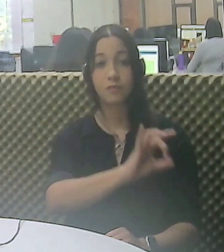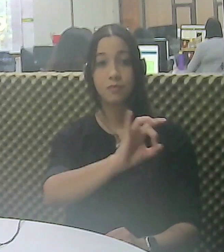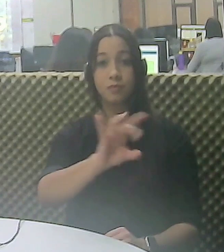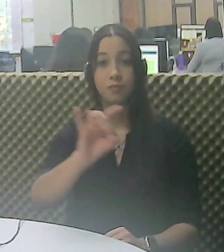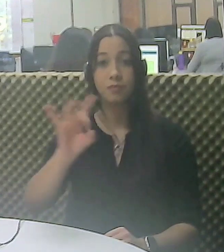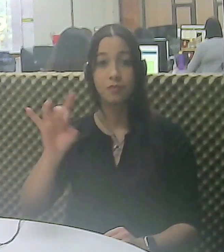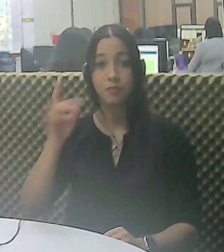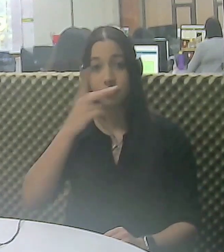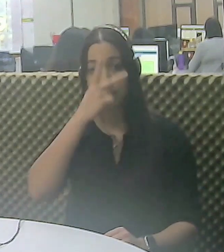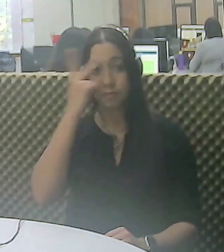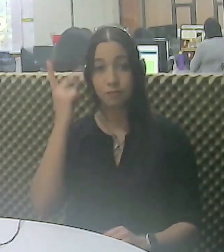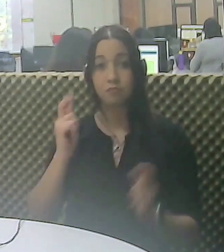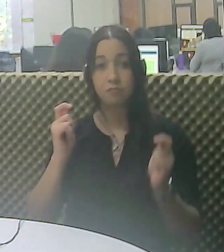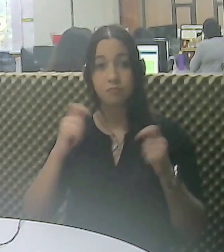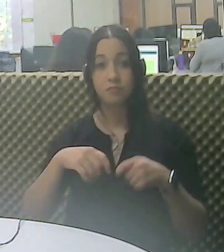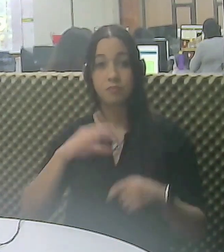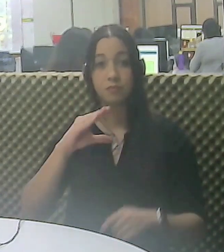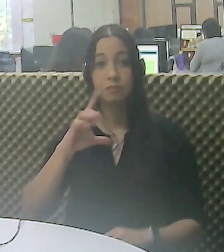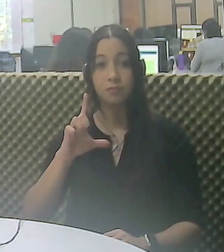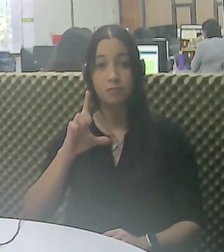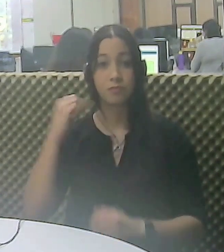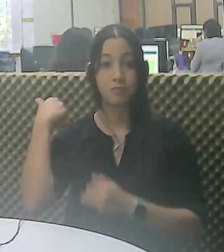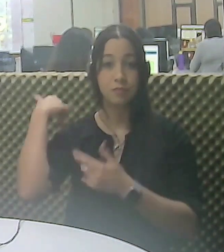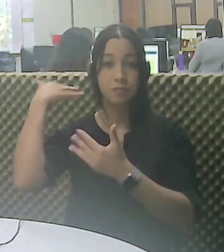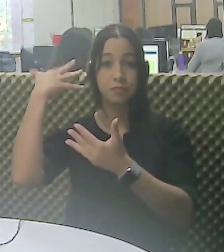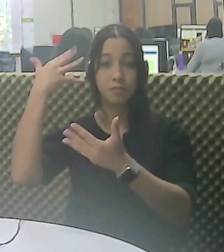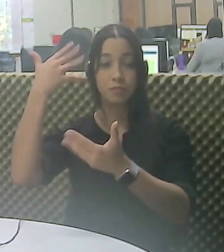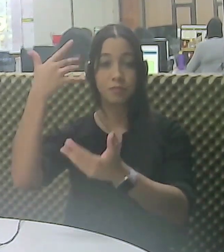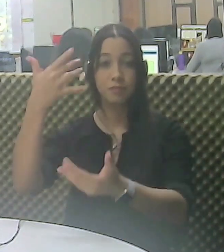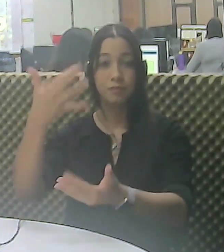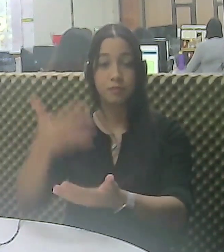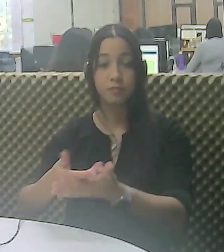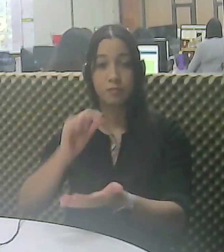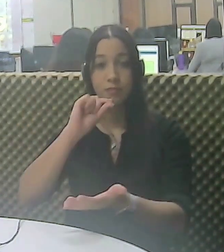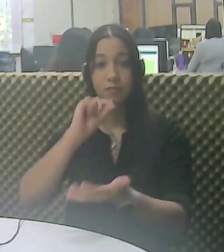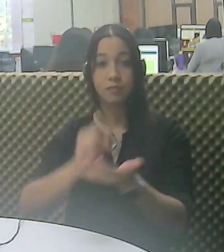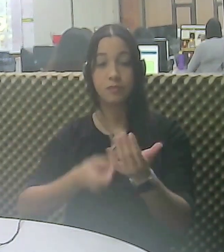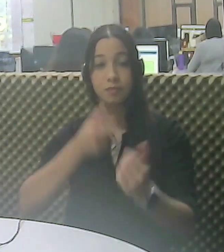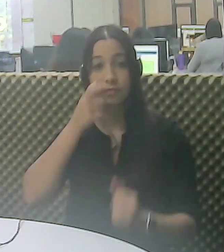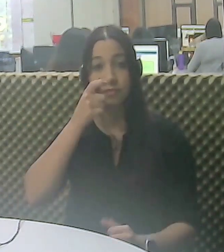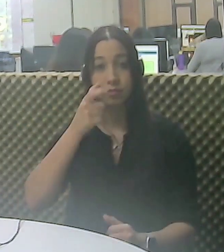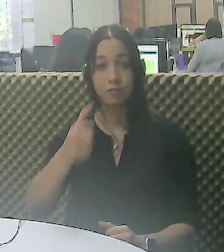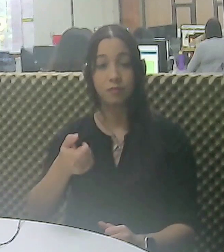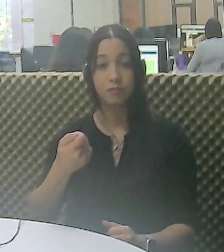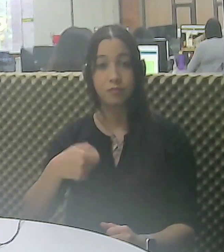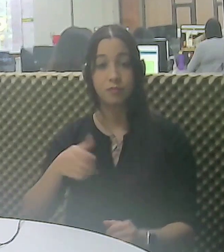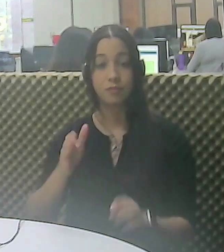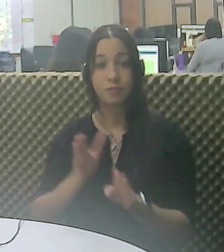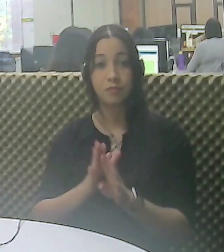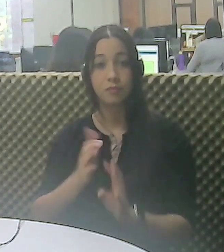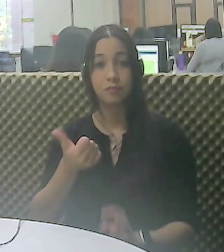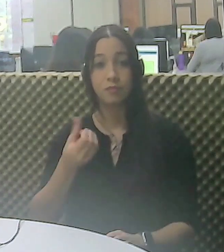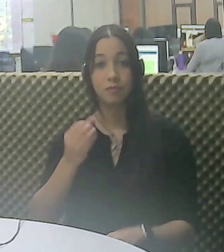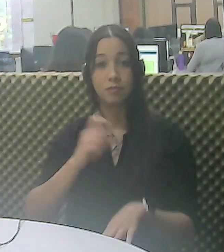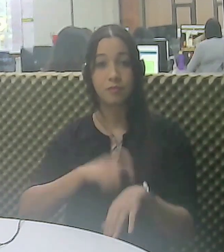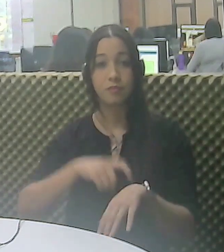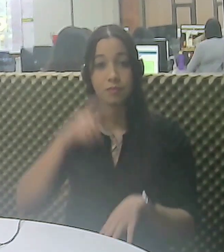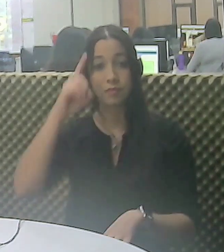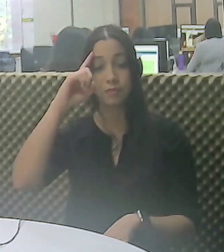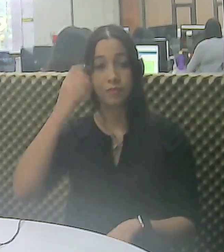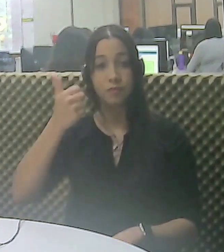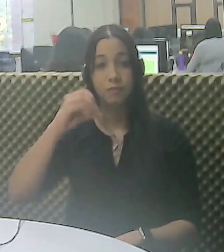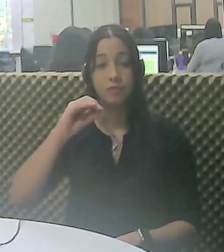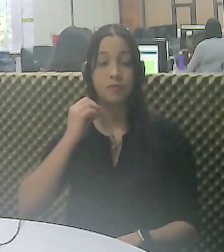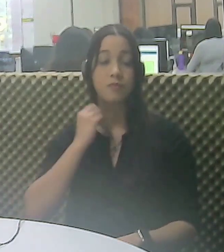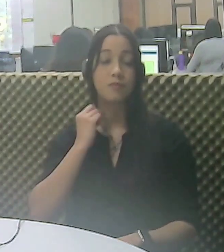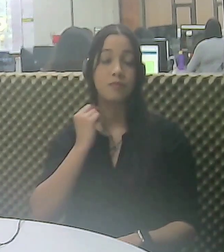habilitado. A classificação será por ordem cronológica. O cadastro dos interessados deve ser feito até às 16 horas do dia 19 de